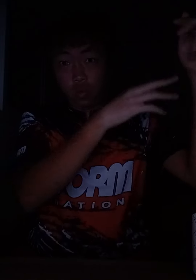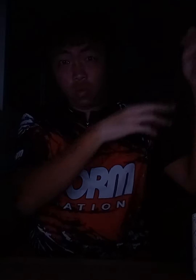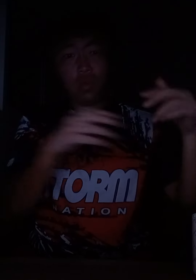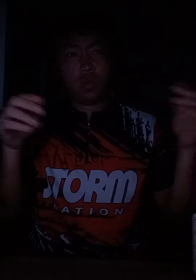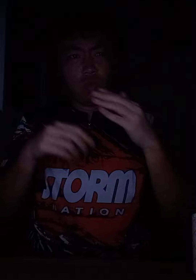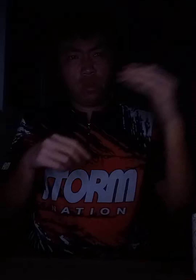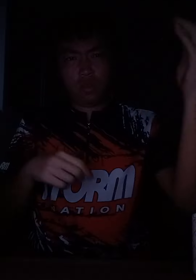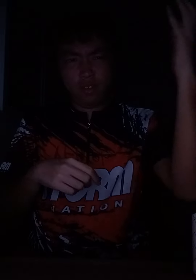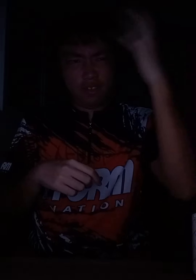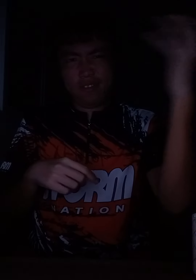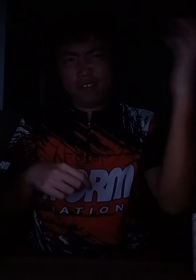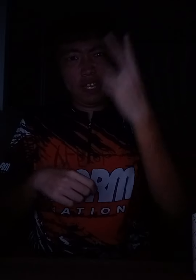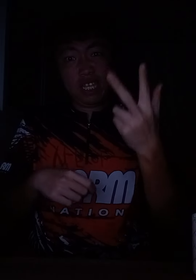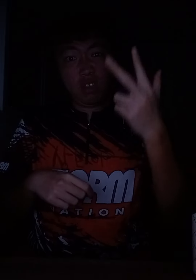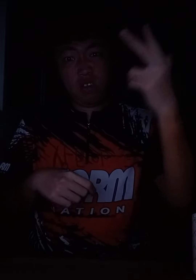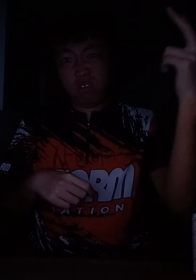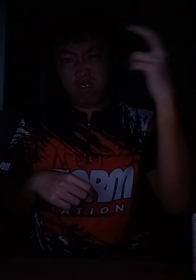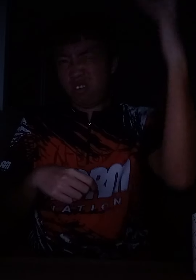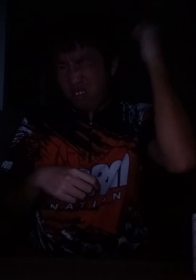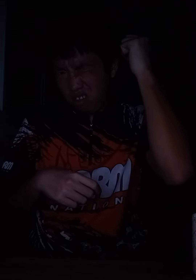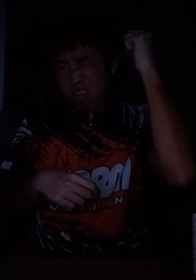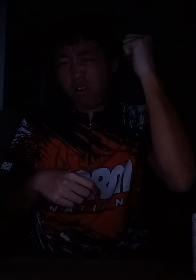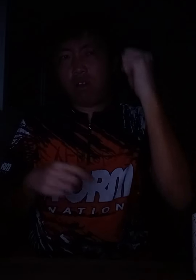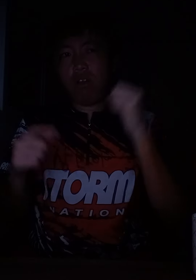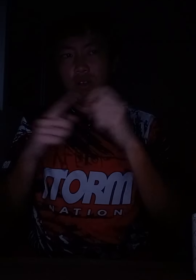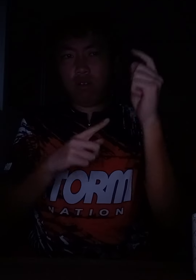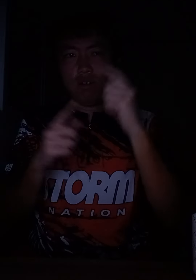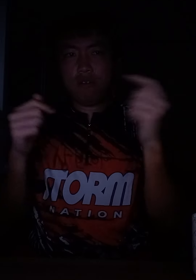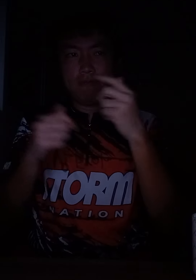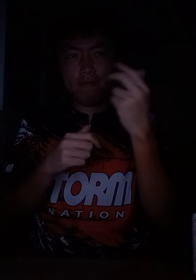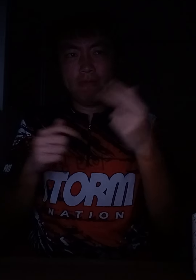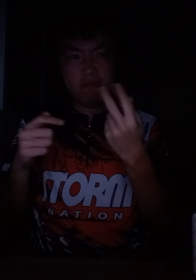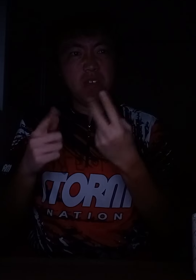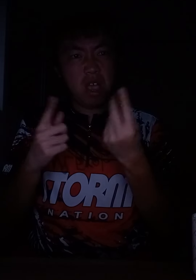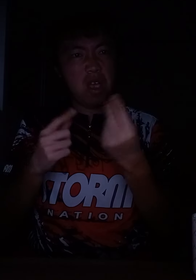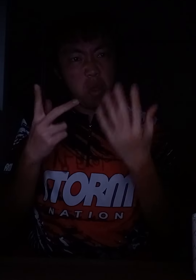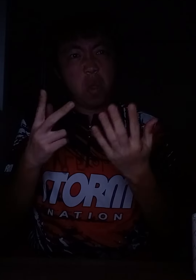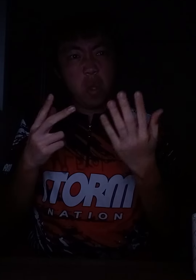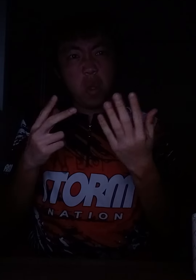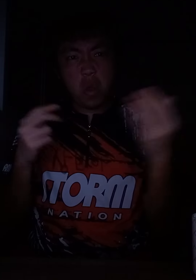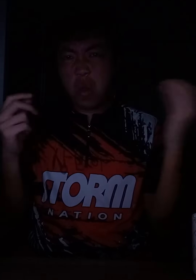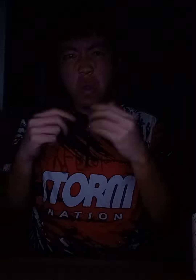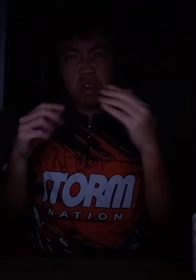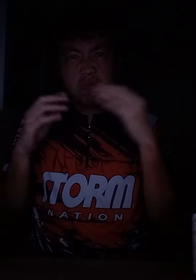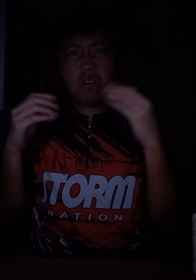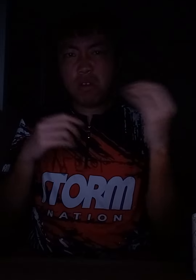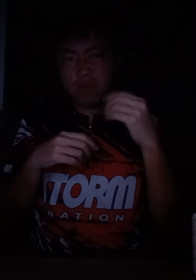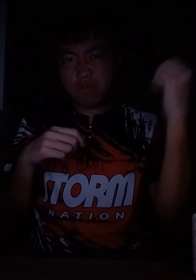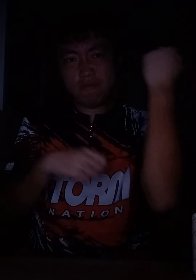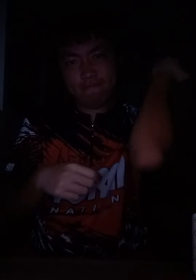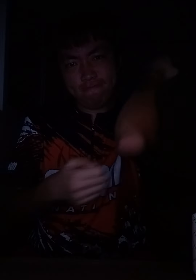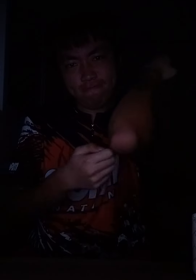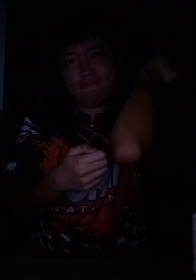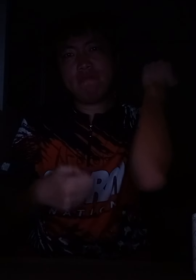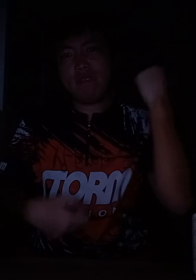처음에는 머리 한 3번 정도 잡히고요. 침은 총 합쳐서 한 10번 정도는 뱉었고요. 팔꿈치로 목 쪽